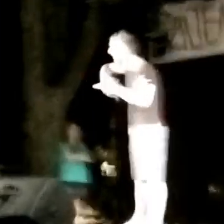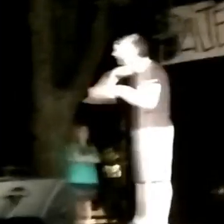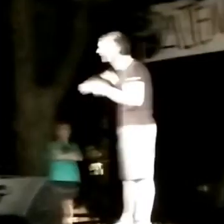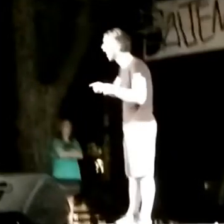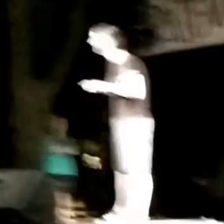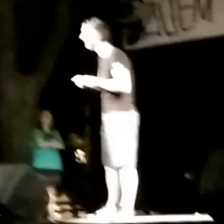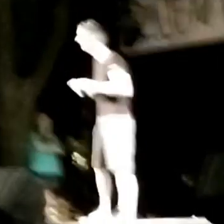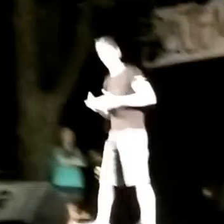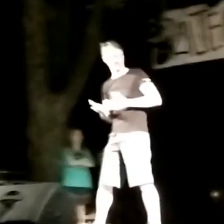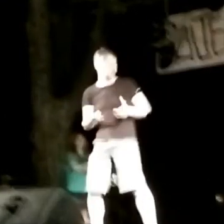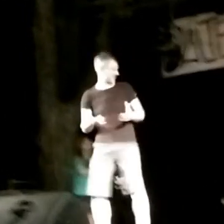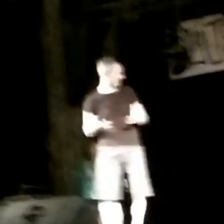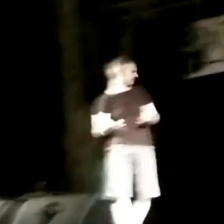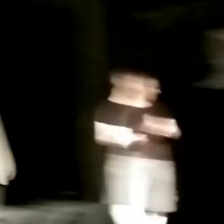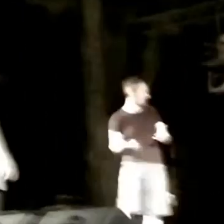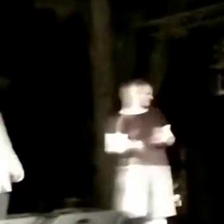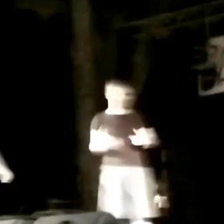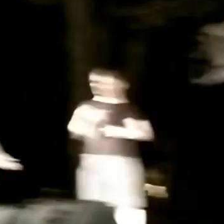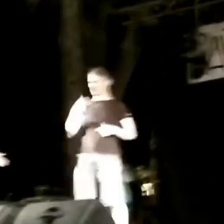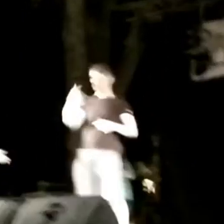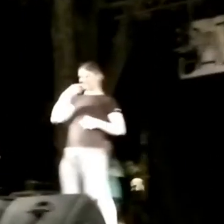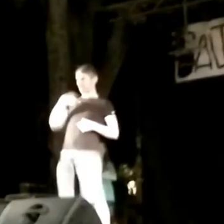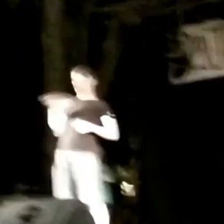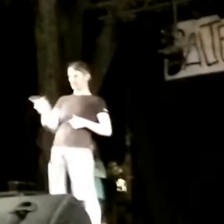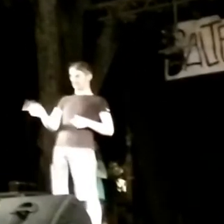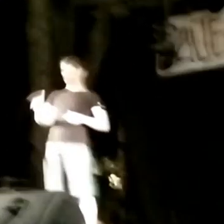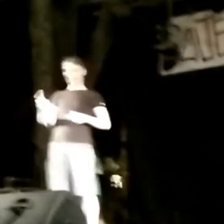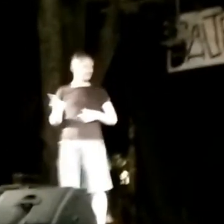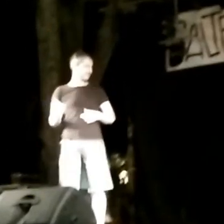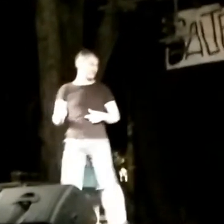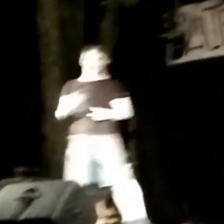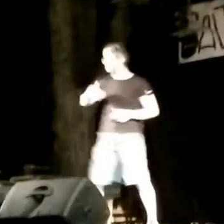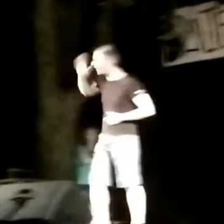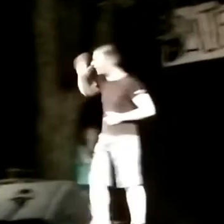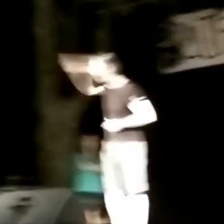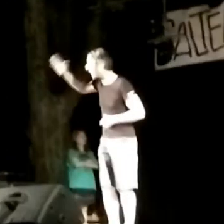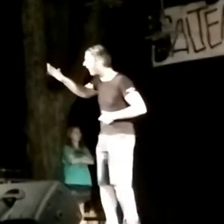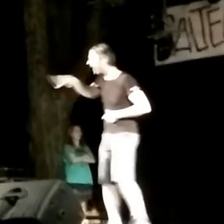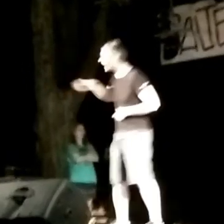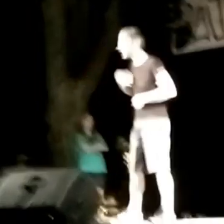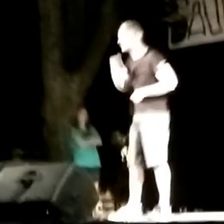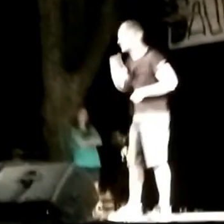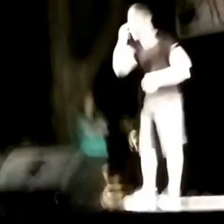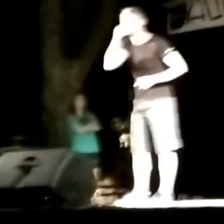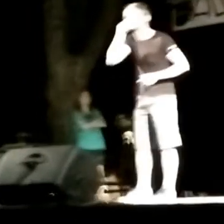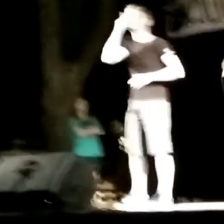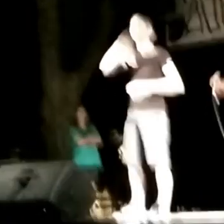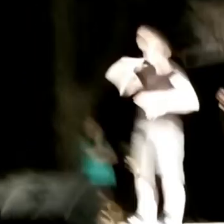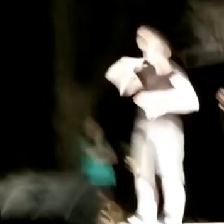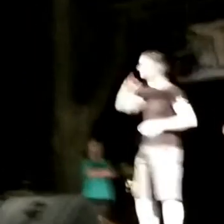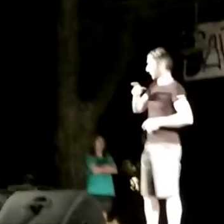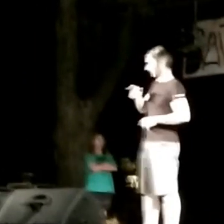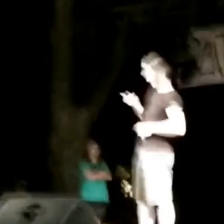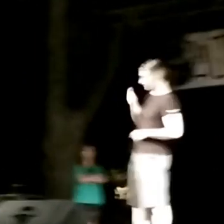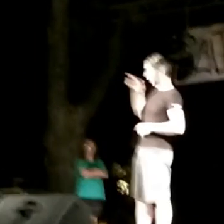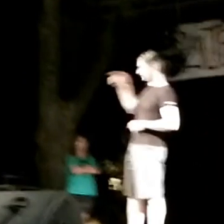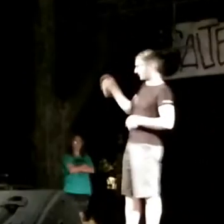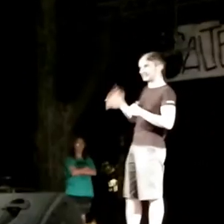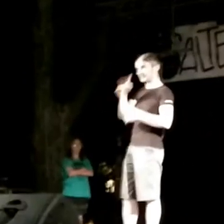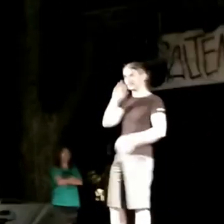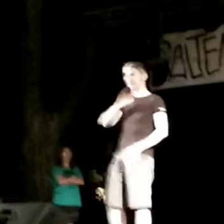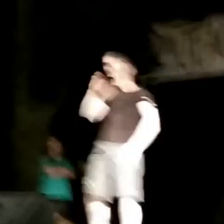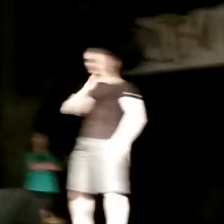Te faltava un pizzero. A veure, jo no demano cap pizza. Hola, què tal? Ui, aquí fa una mica de pudor. Ah, vale, ara ho entenc. No ho